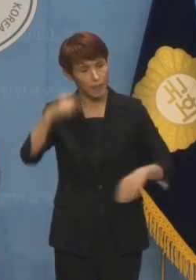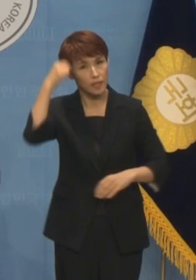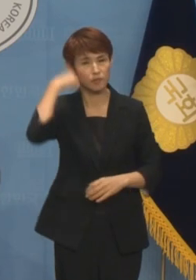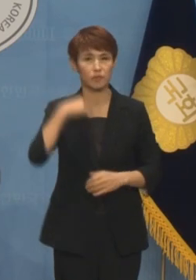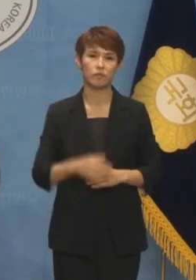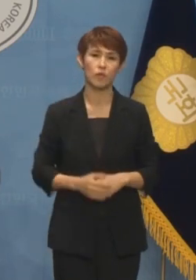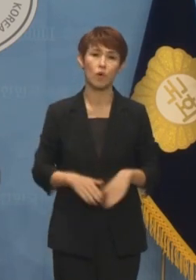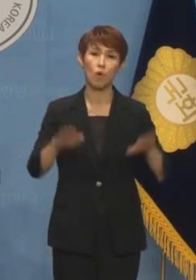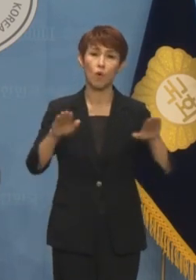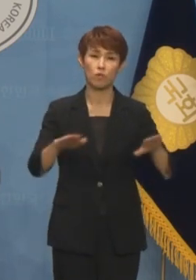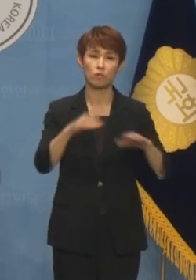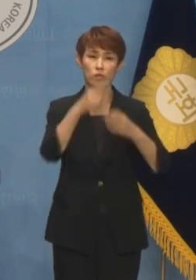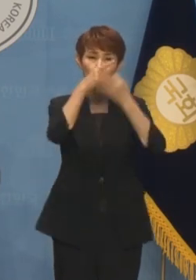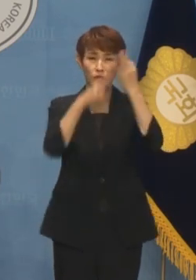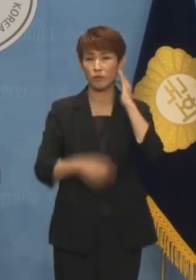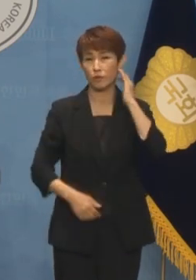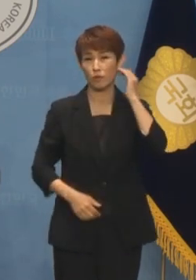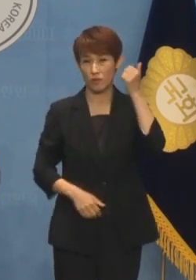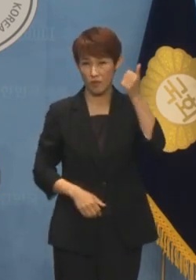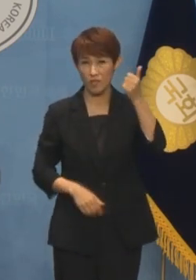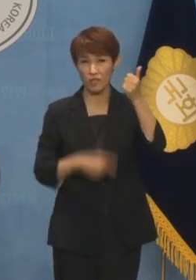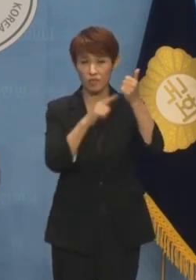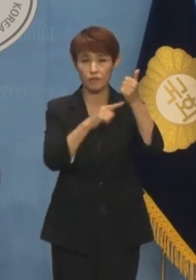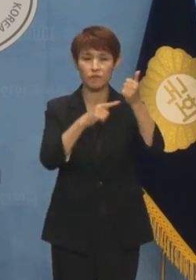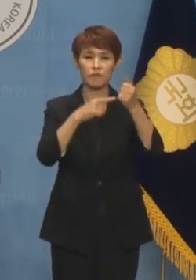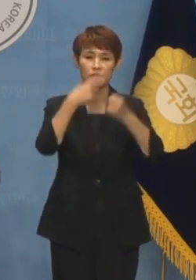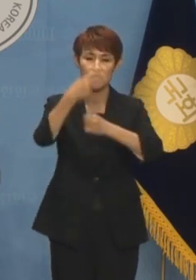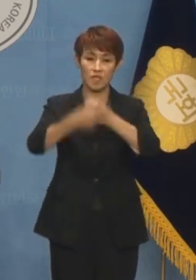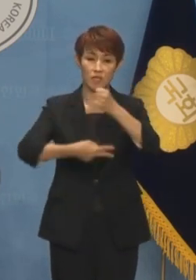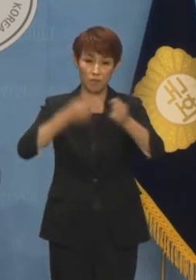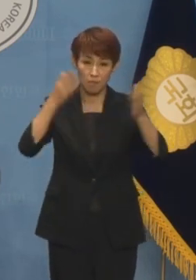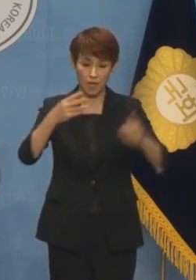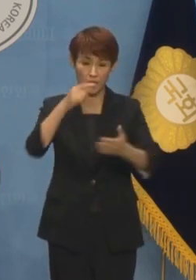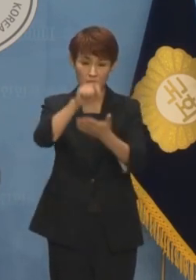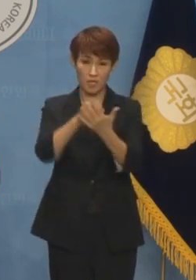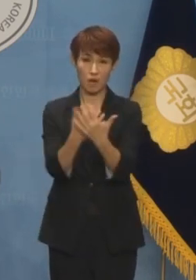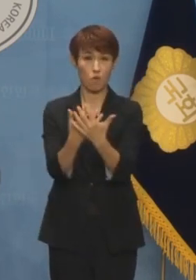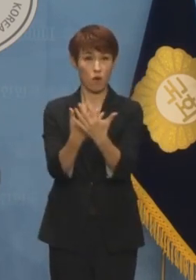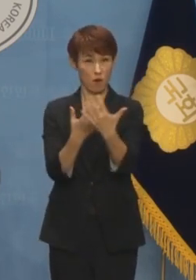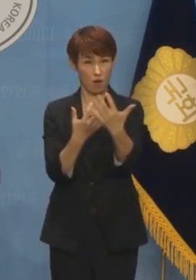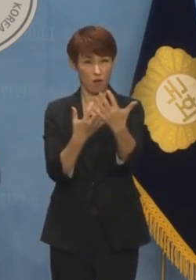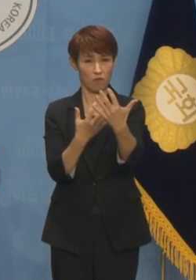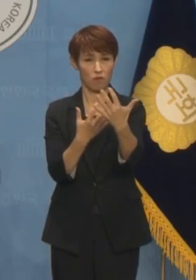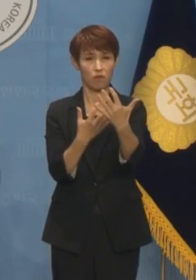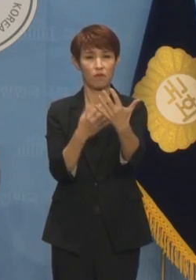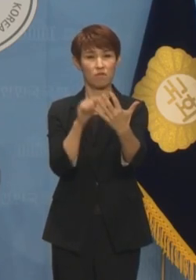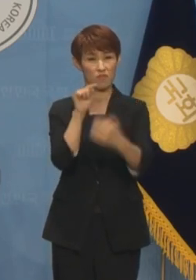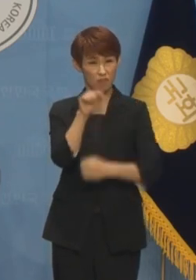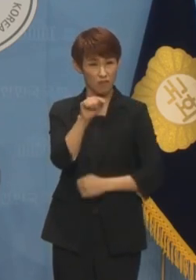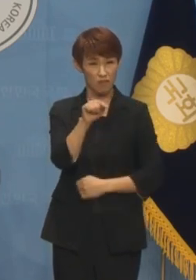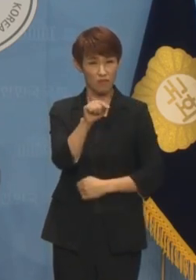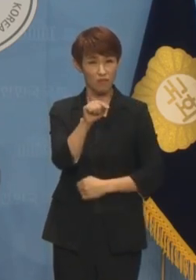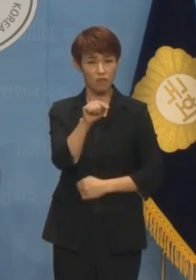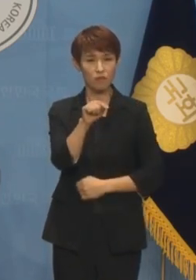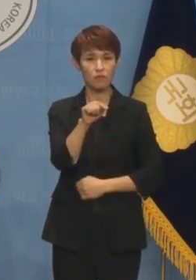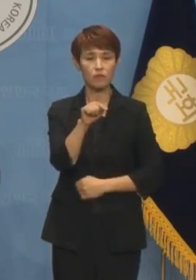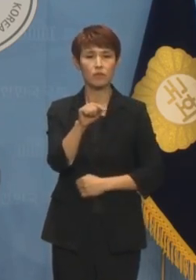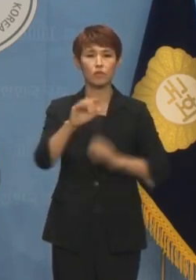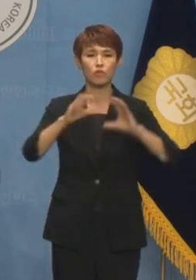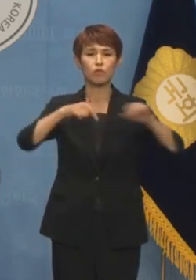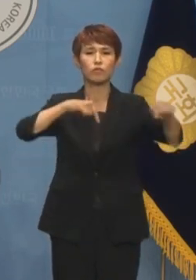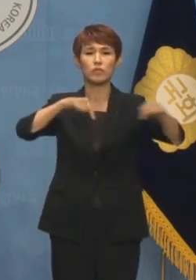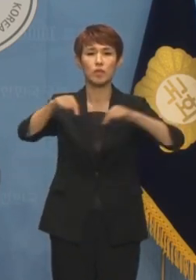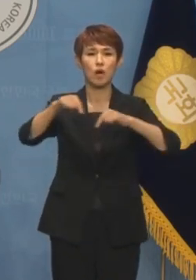오늘 윤석열 대통령의 2년 기자회견은, 취임 2주년 기자회견은 국정기조